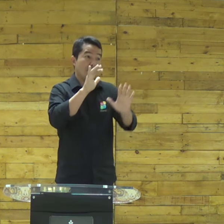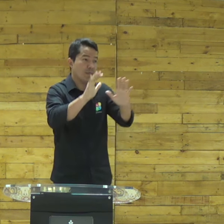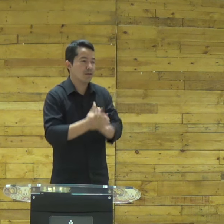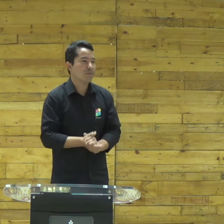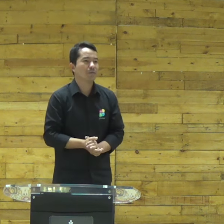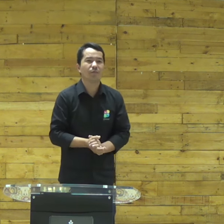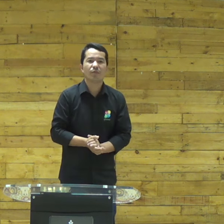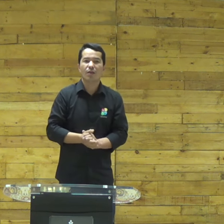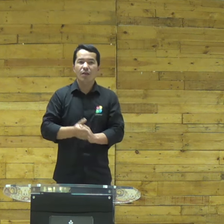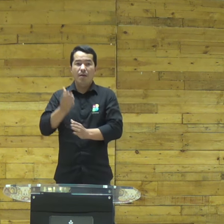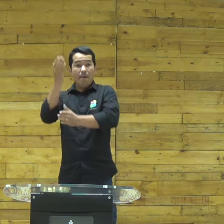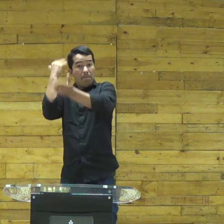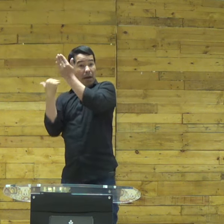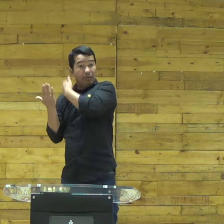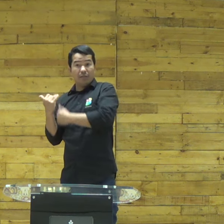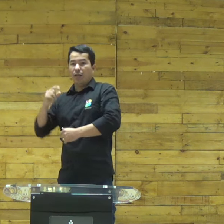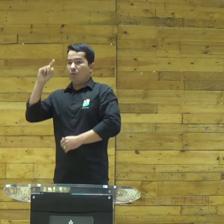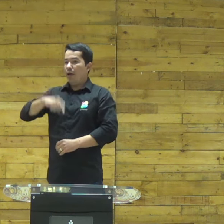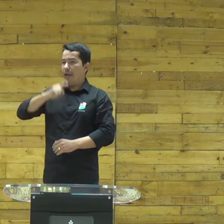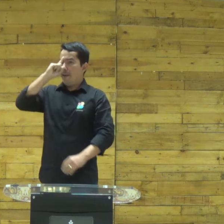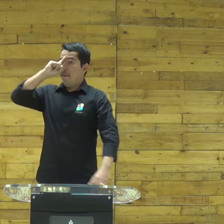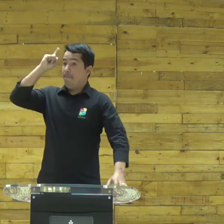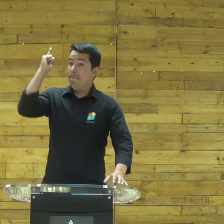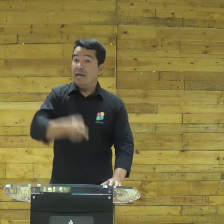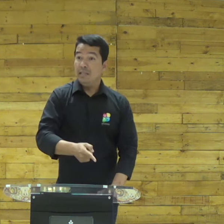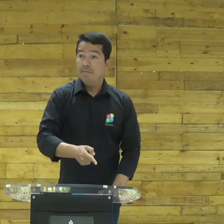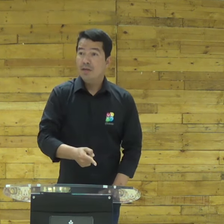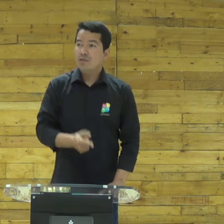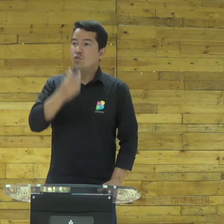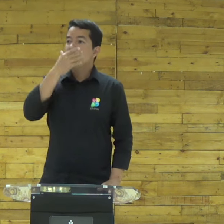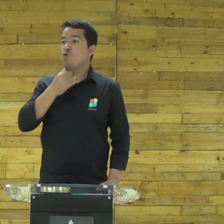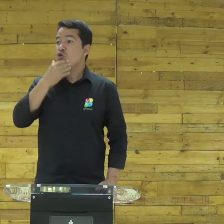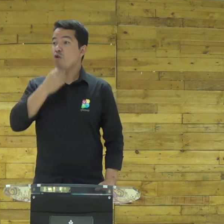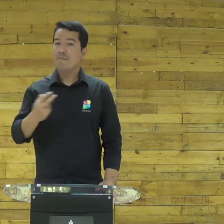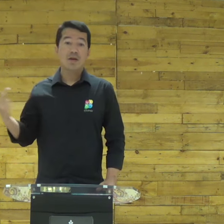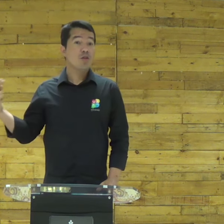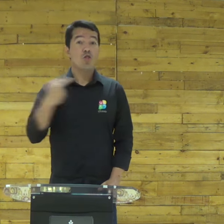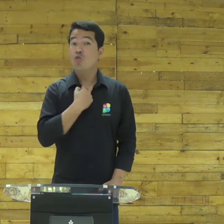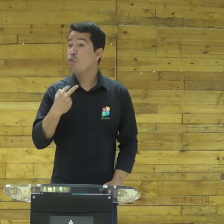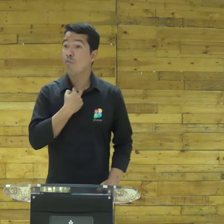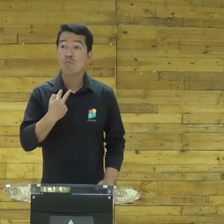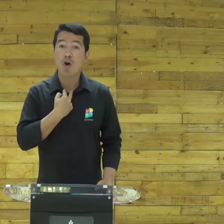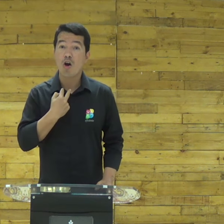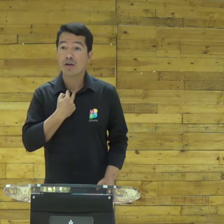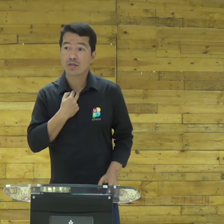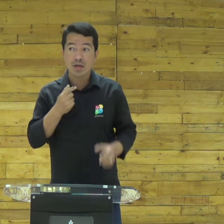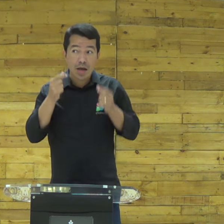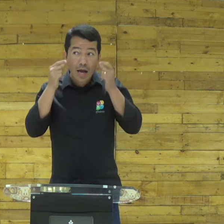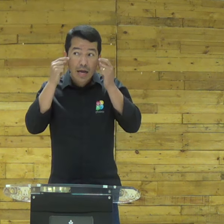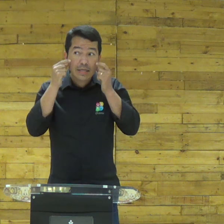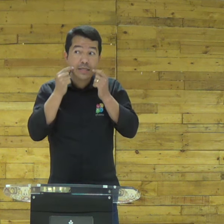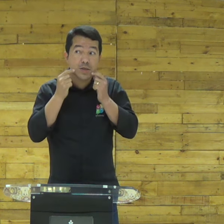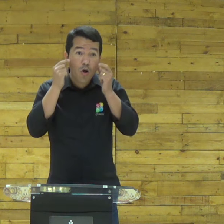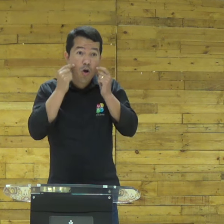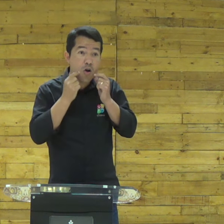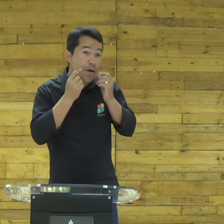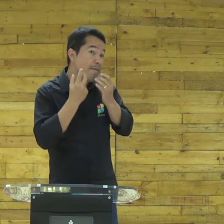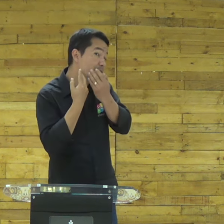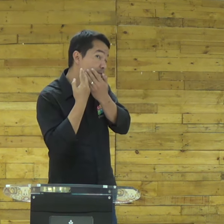sim por exemplo no passado era um Mandamento o homem não